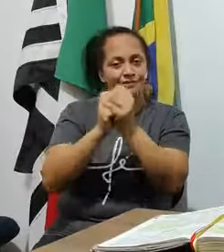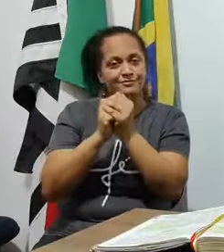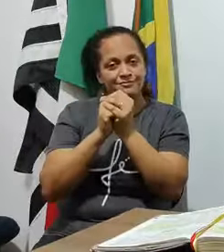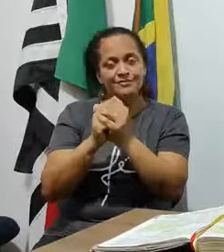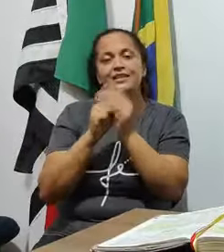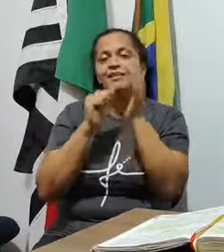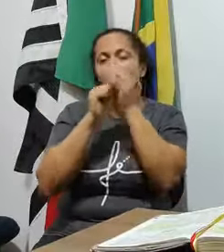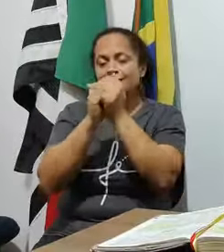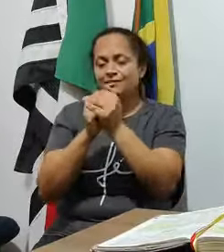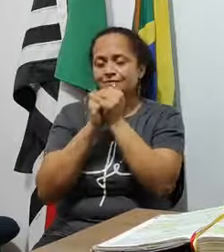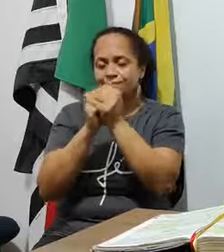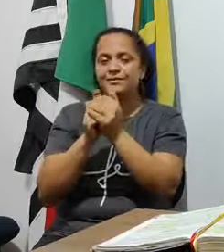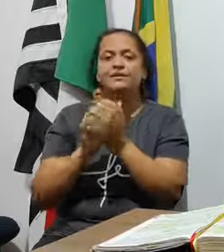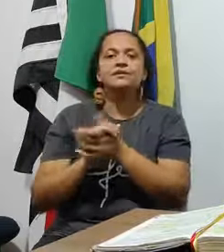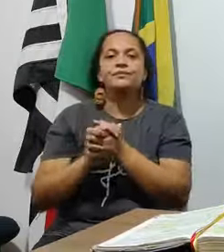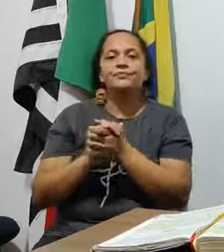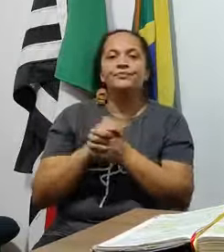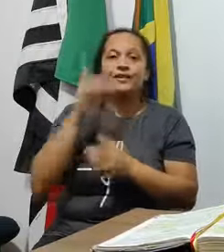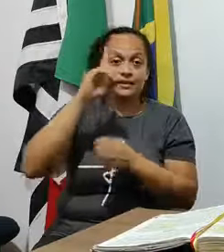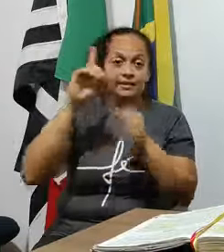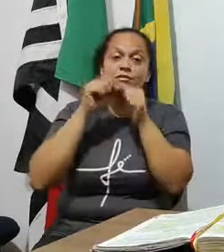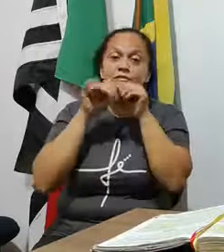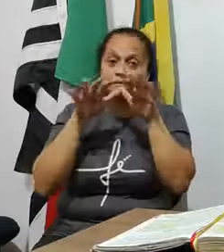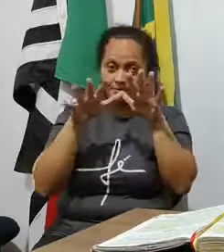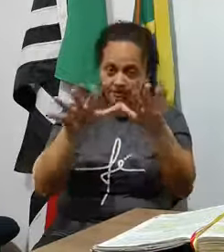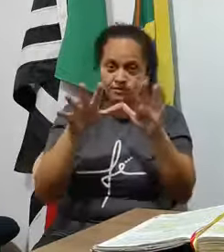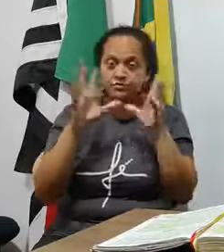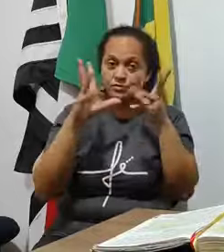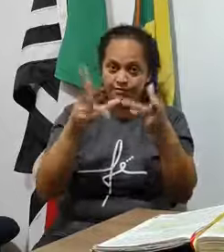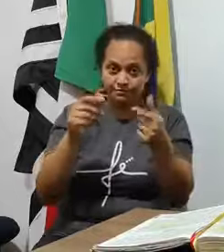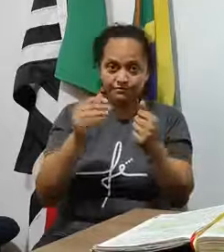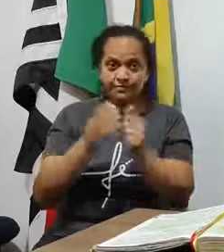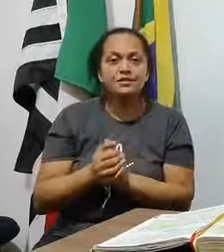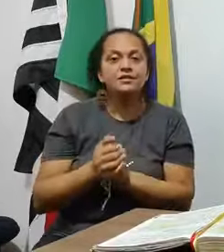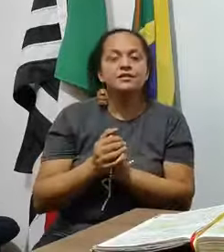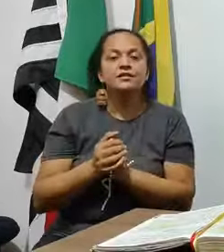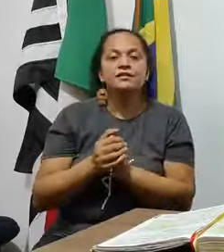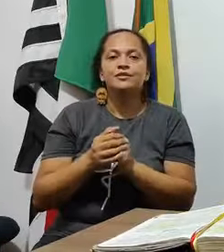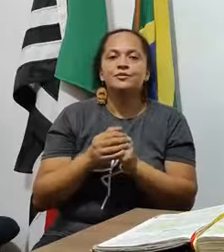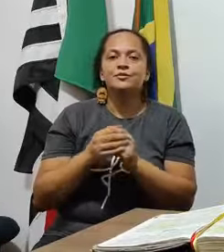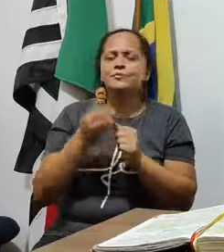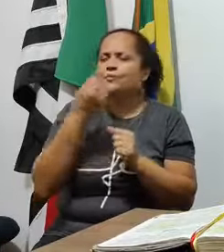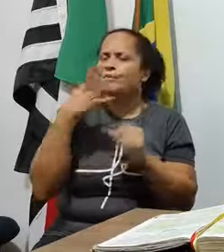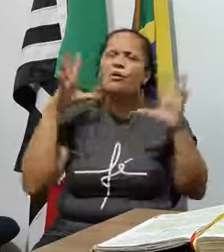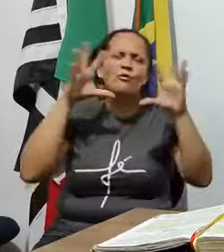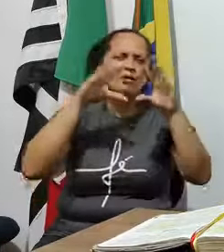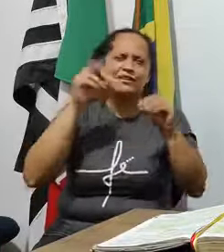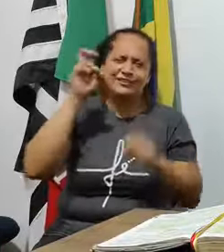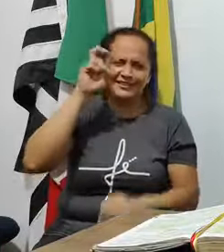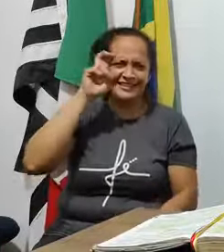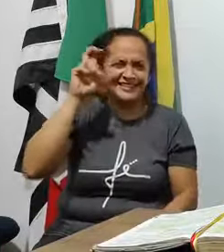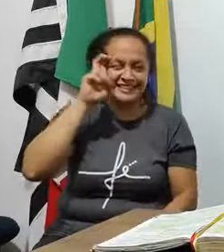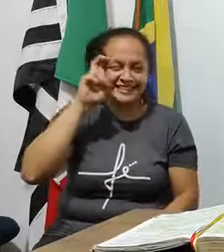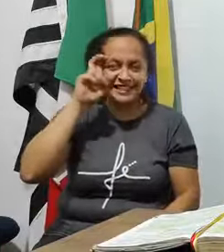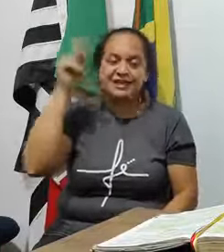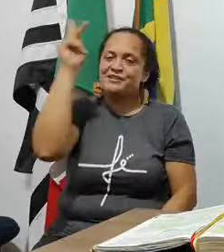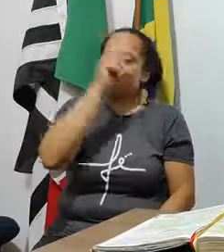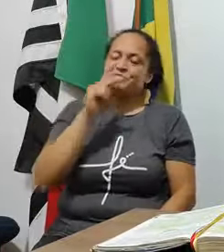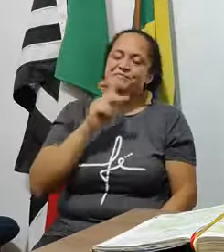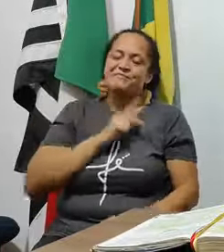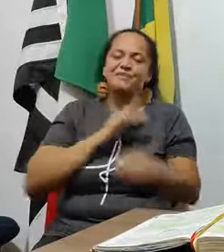Amém e amém. Deus abençoe a todos. Uma ótima noite de quinta-feira na paz